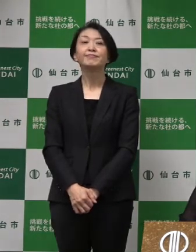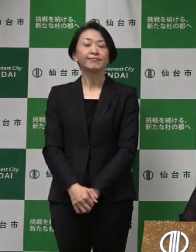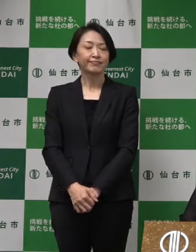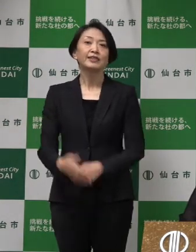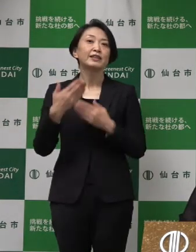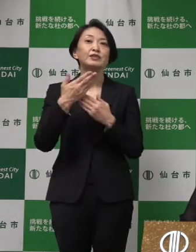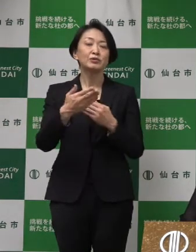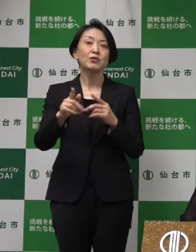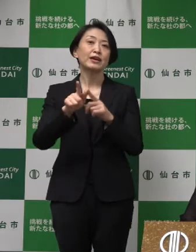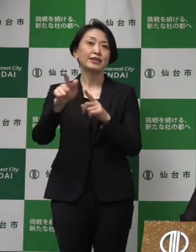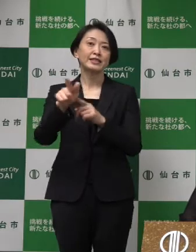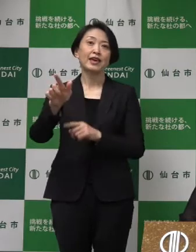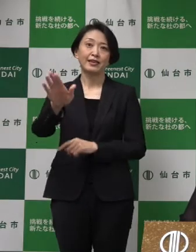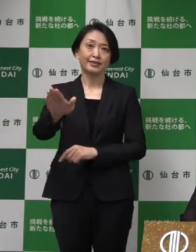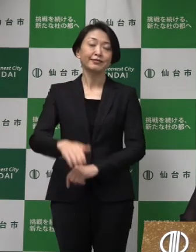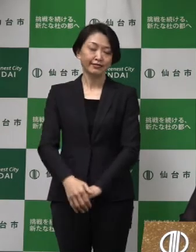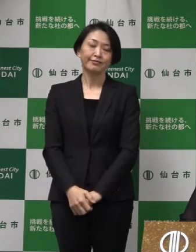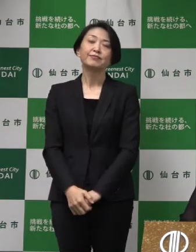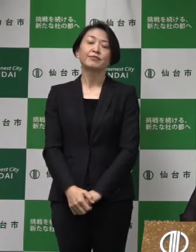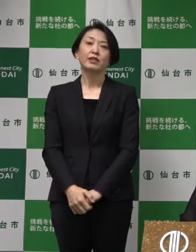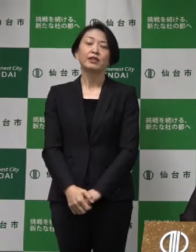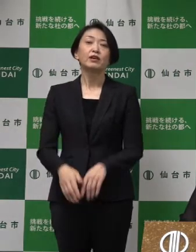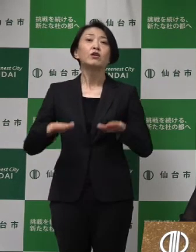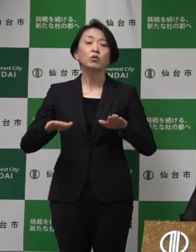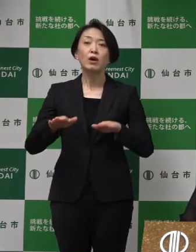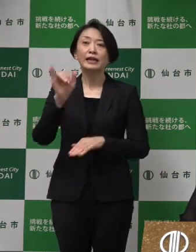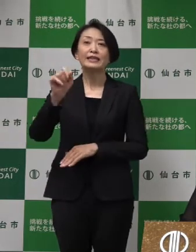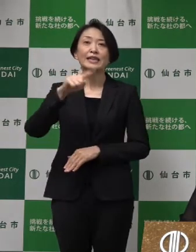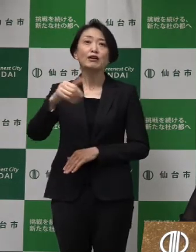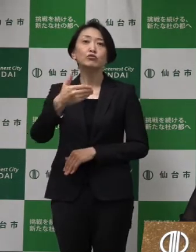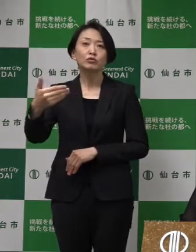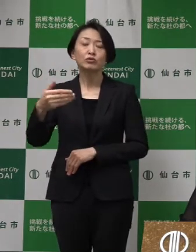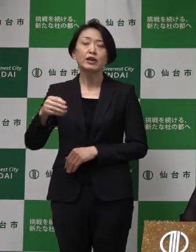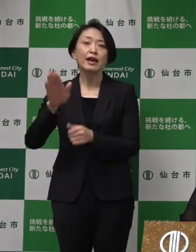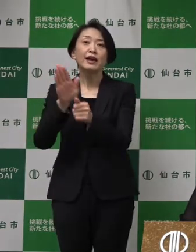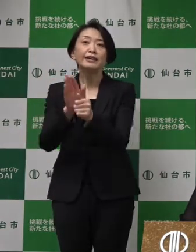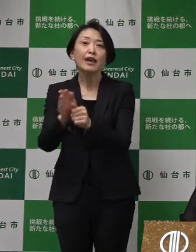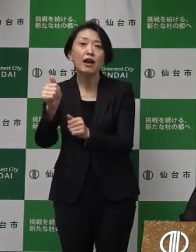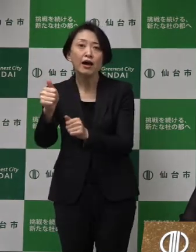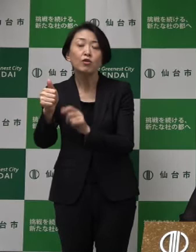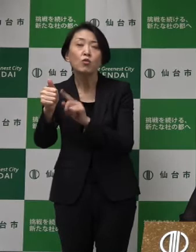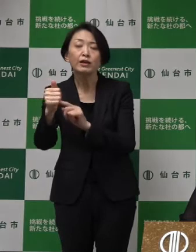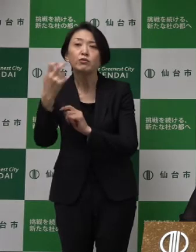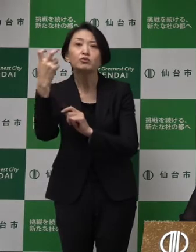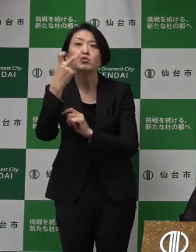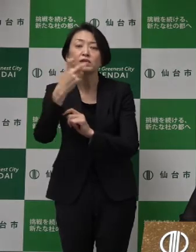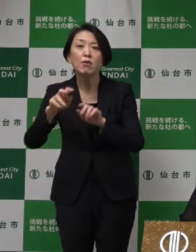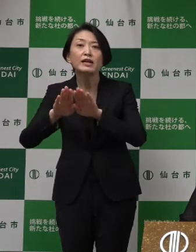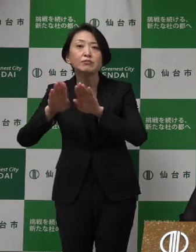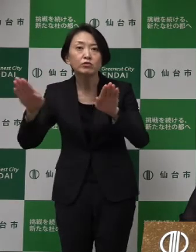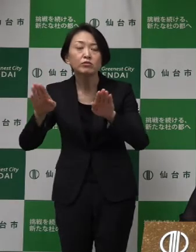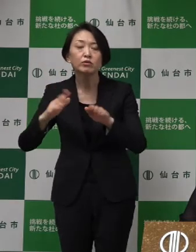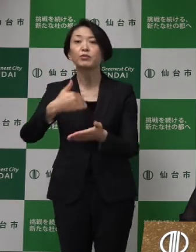NHK の東田と申します。よろしくお願いします。今回ヤングケアラーの調査を科学的にやられるということでしたけれども